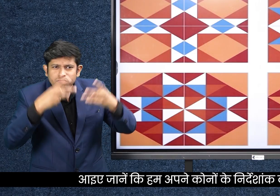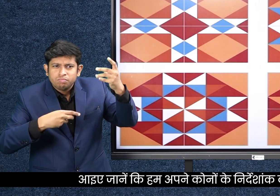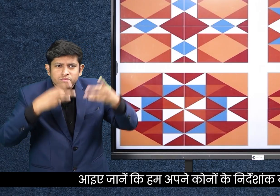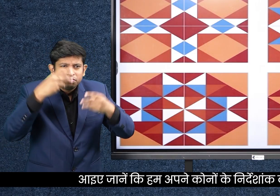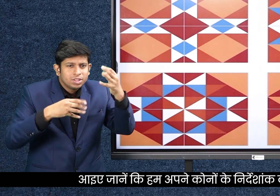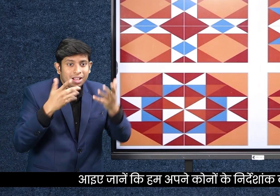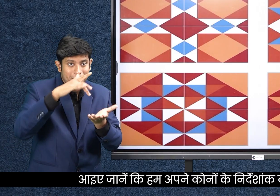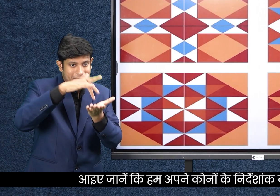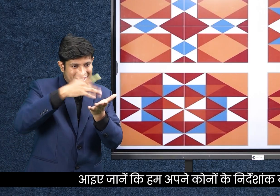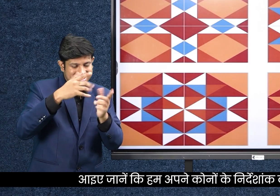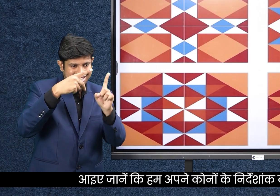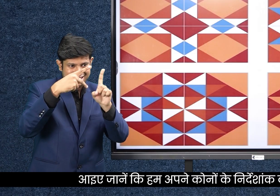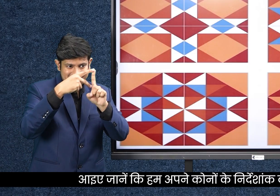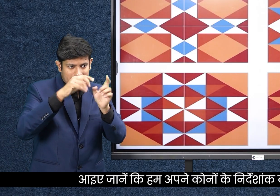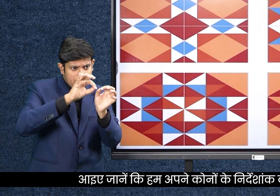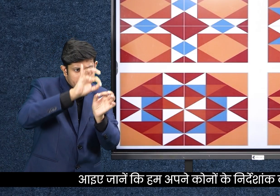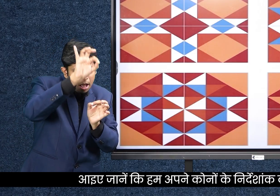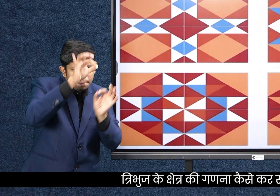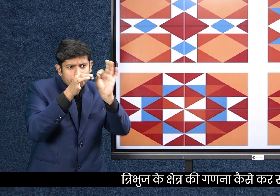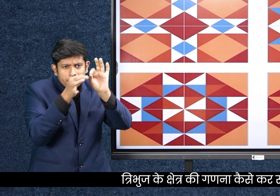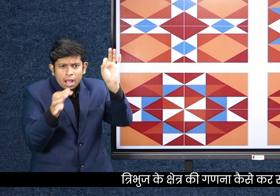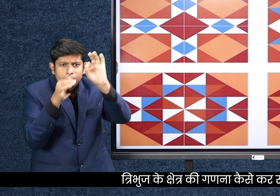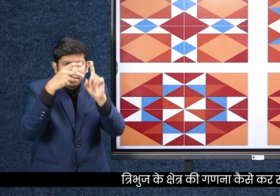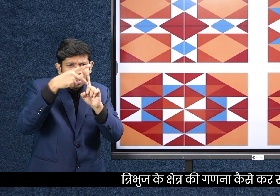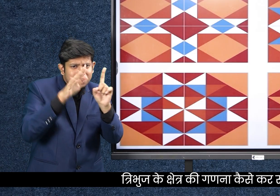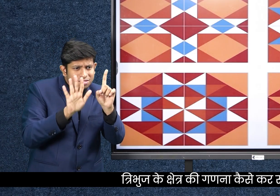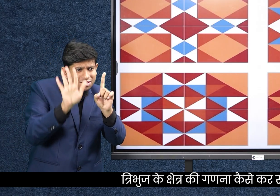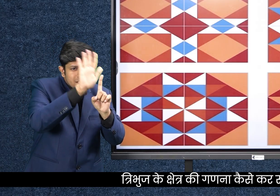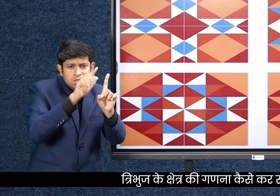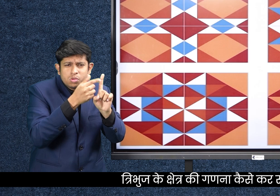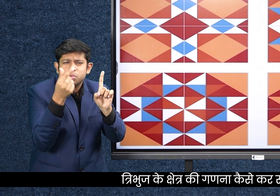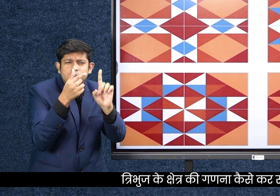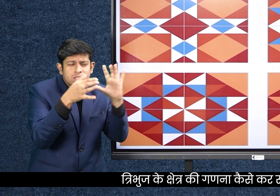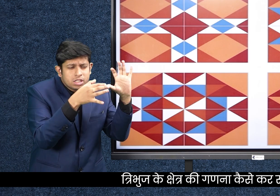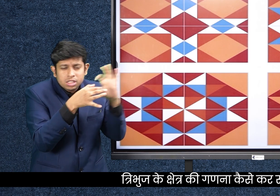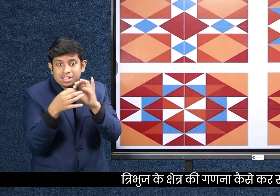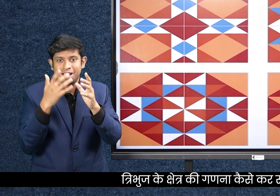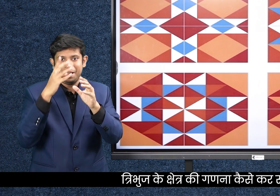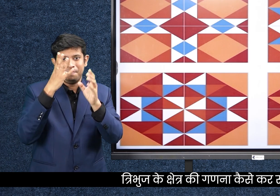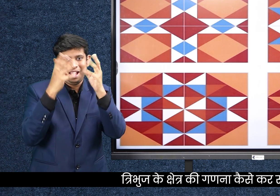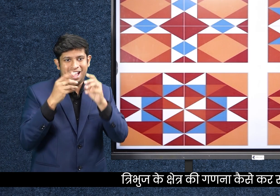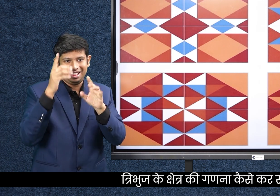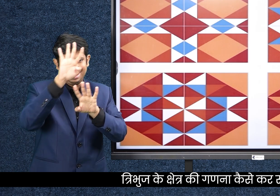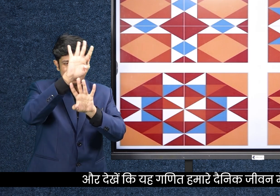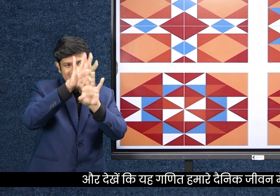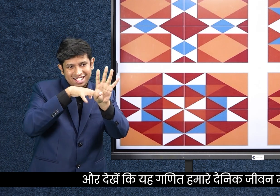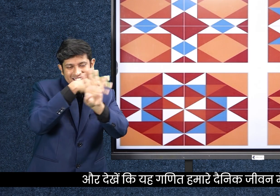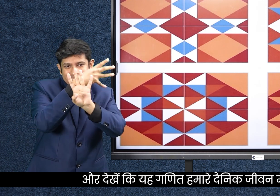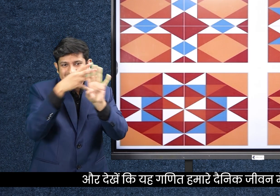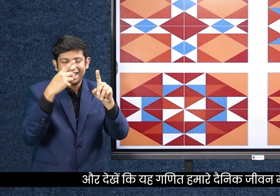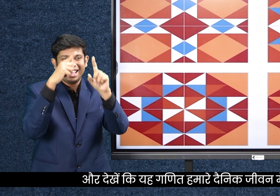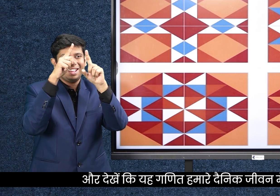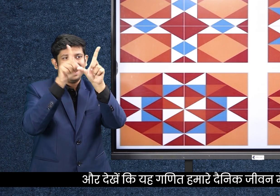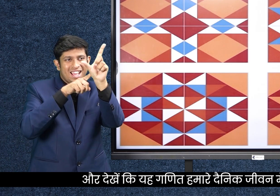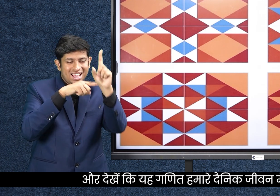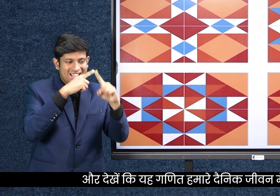को निर्देशांक का उपयोग करके त्रिभुज के क्षेत्र की गणना कैसे कर सकते हैं और देखें कि यह